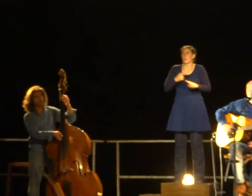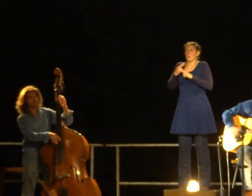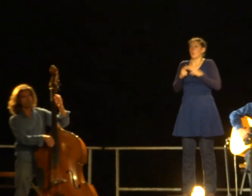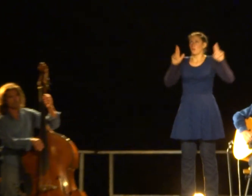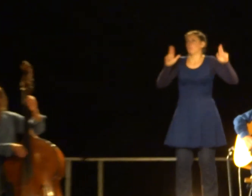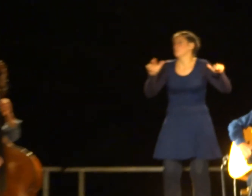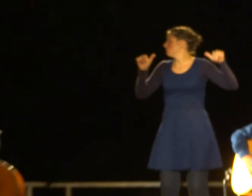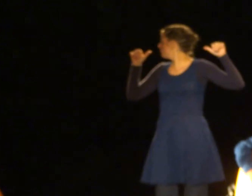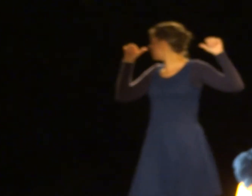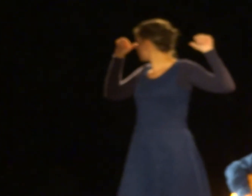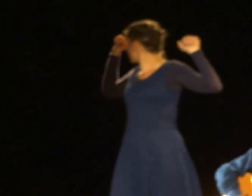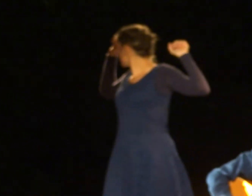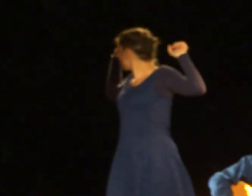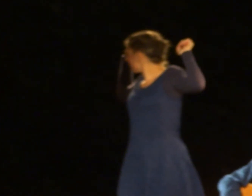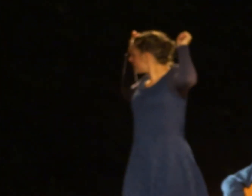bas d'un parchemin.